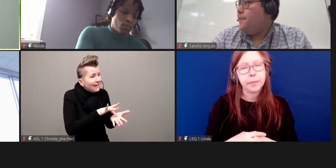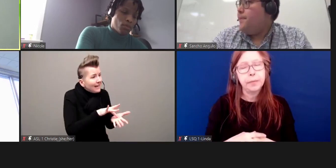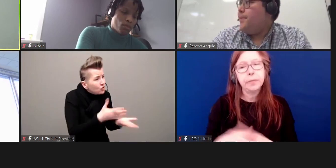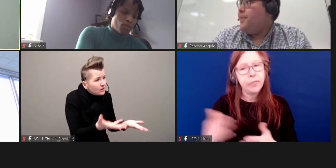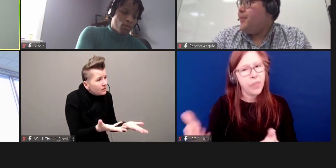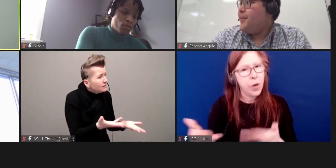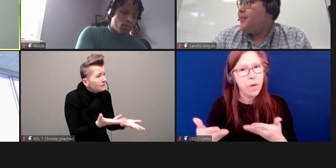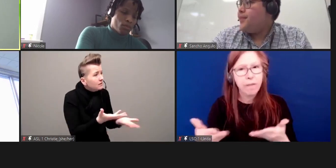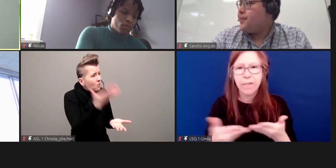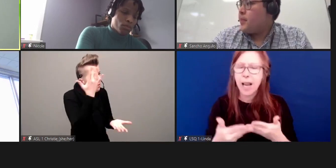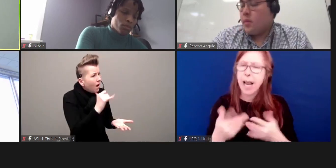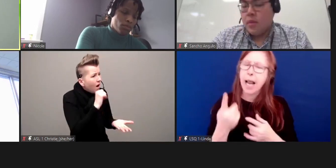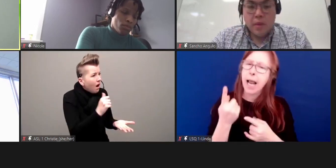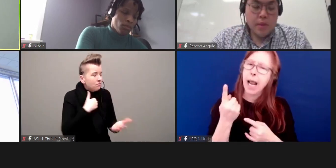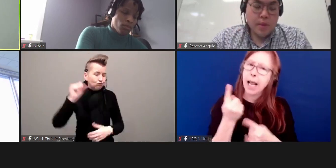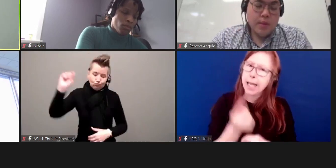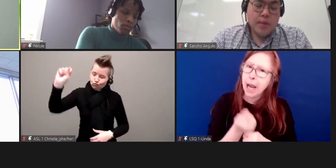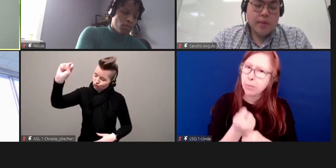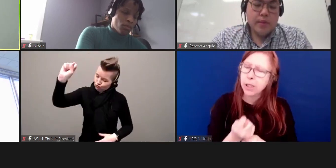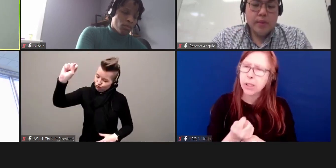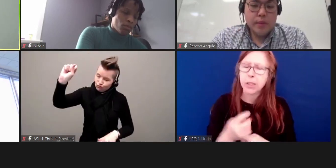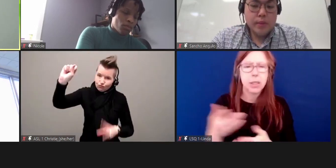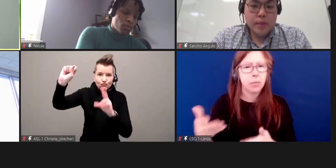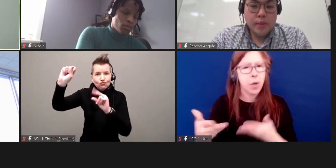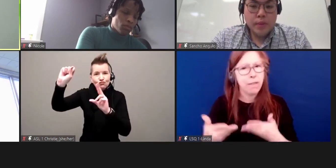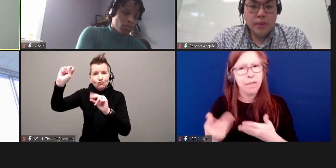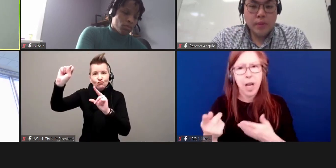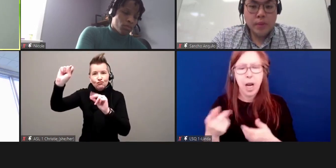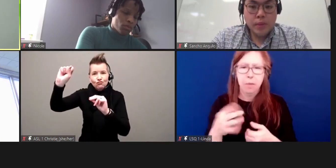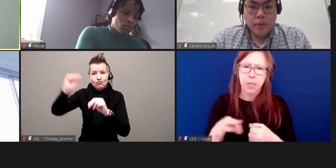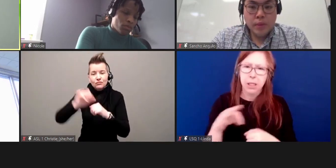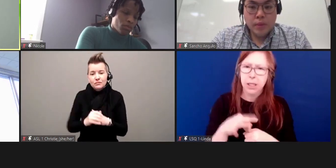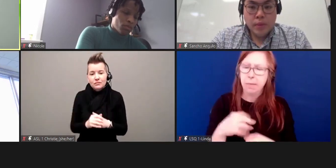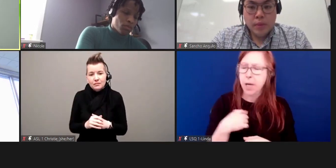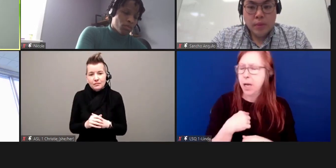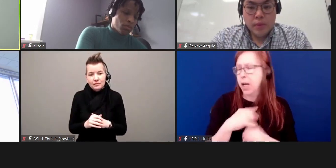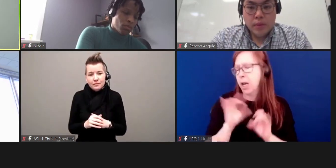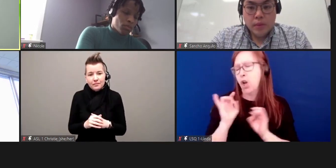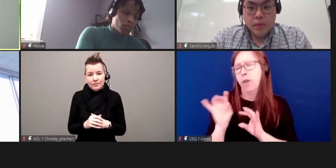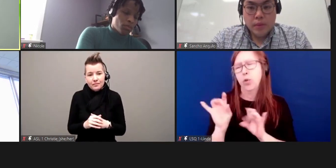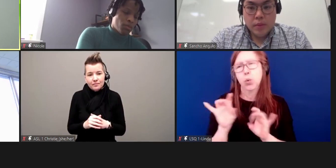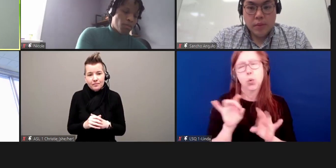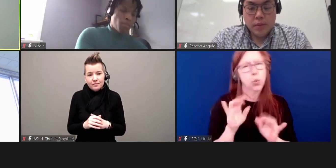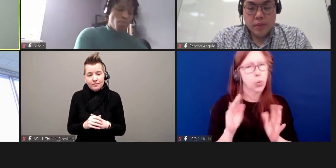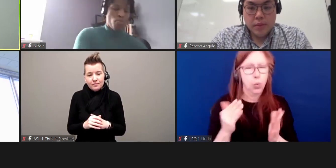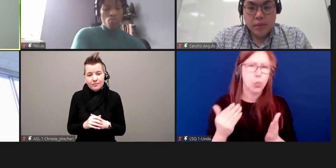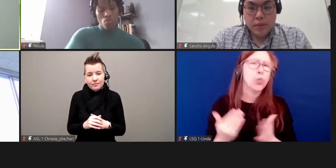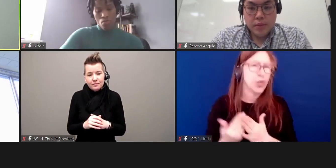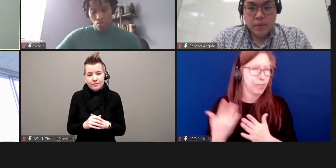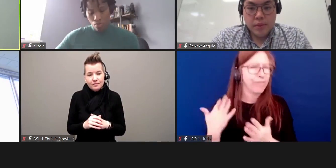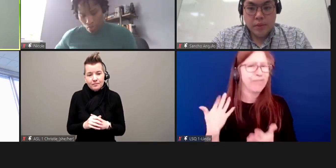de la thérapie. On m'offrait des médicaments et je refusais tout.